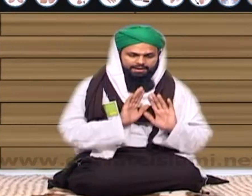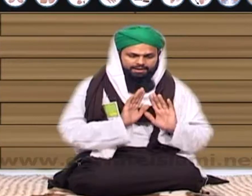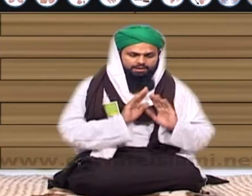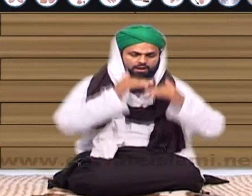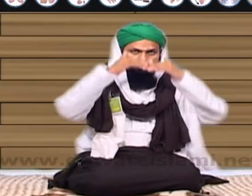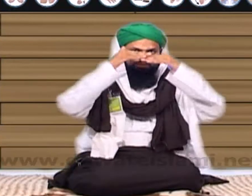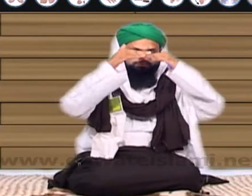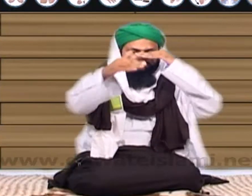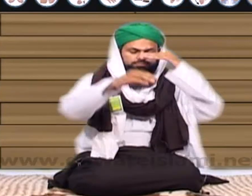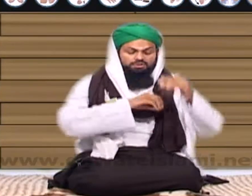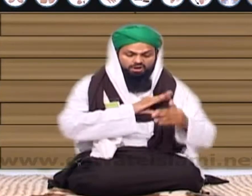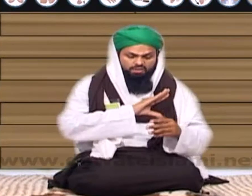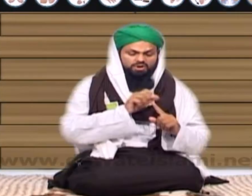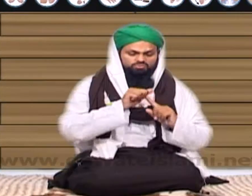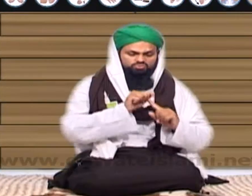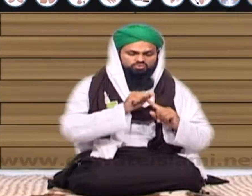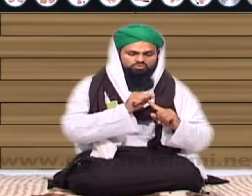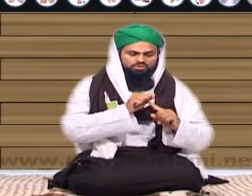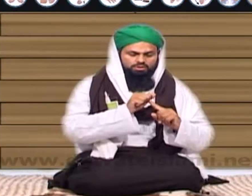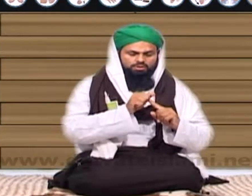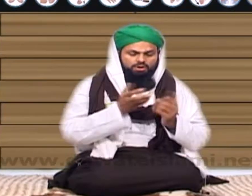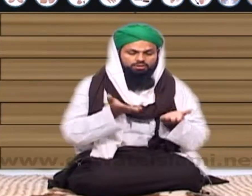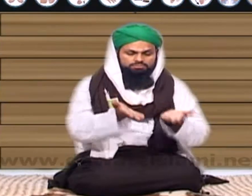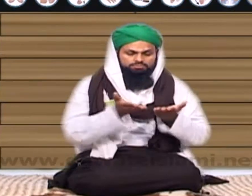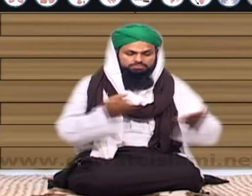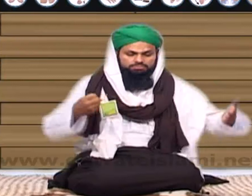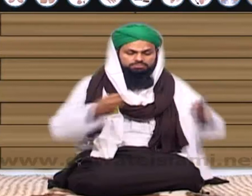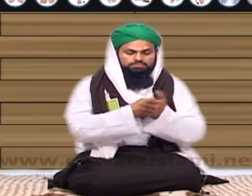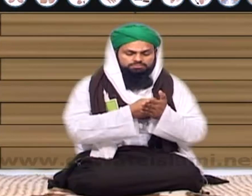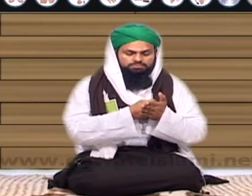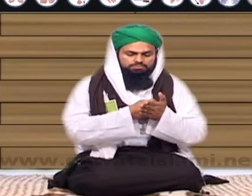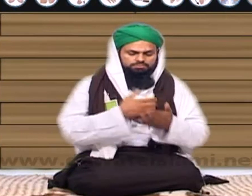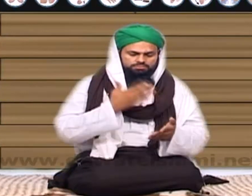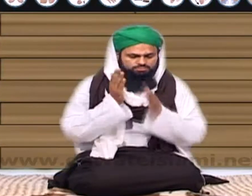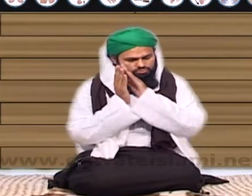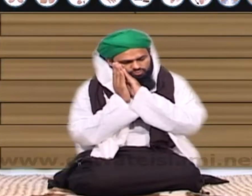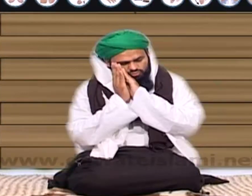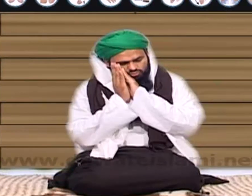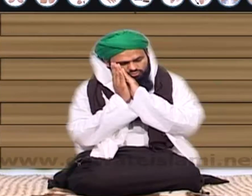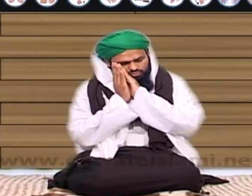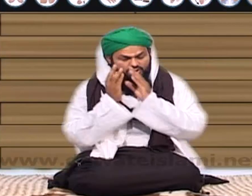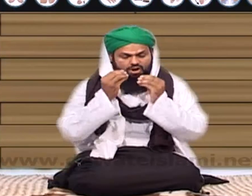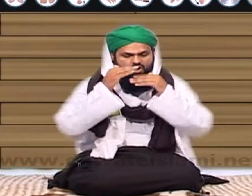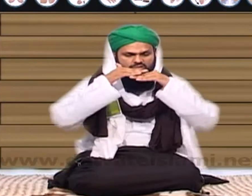ہے جاگ لے افلاک کے سائے تلے, حشر تک سوتا رہے گا خاک کے